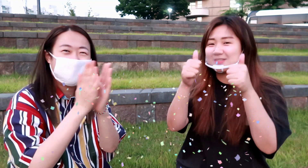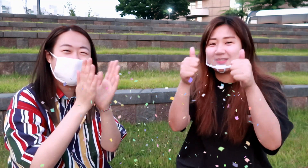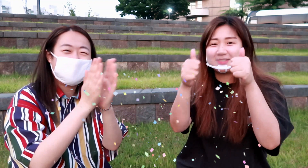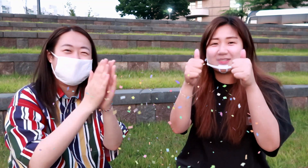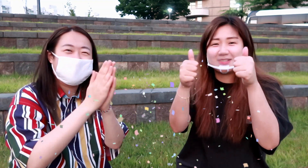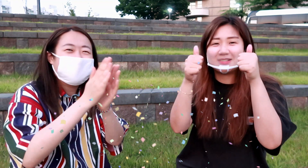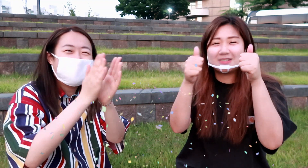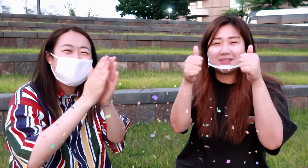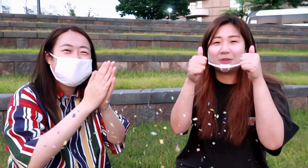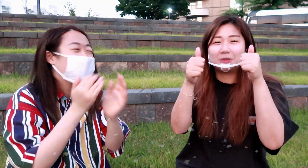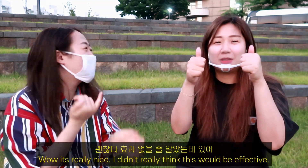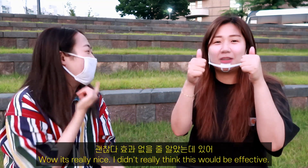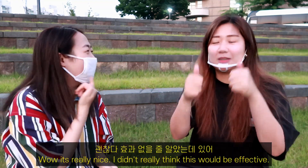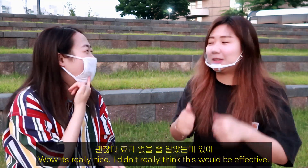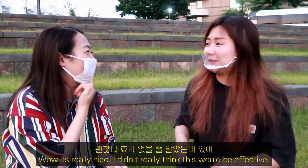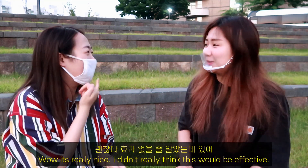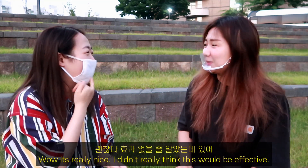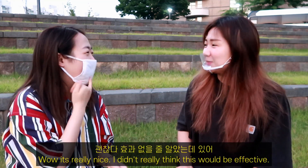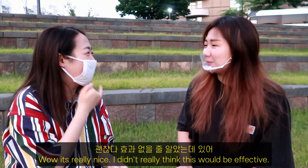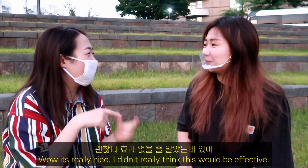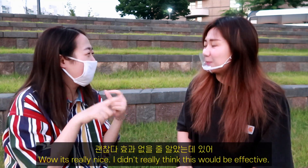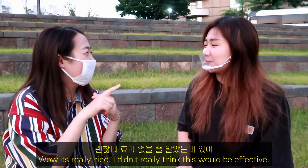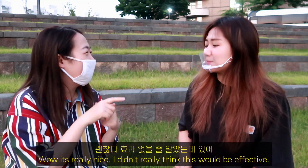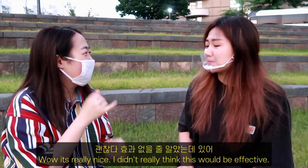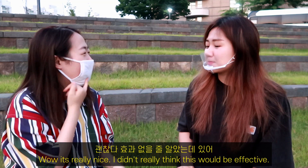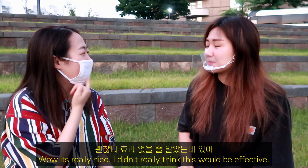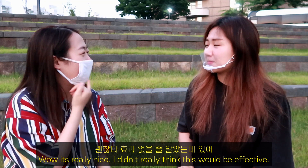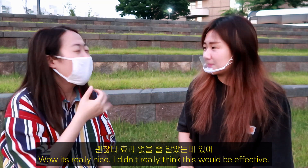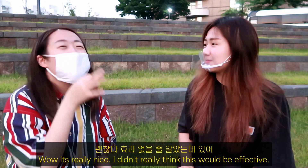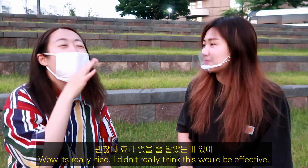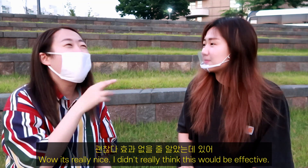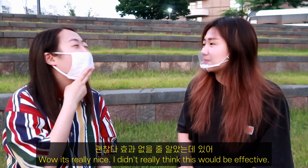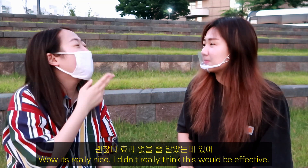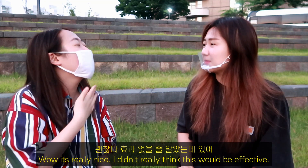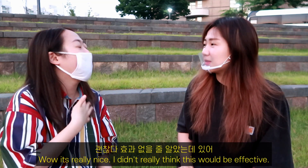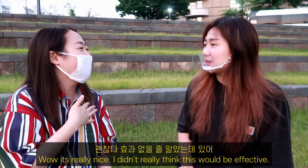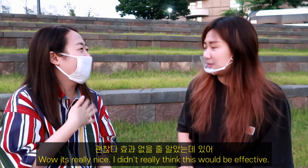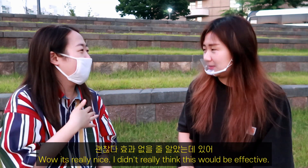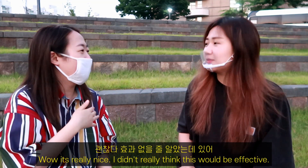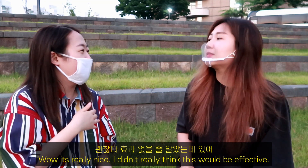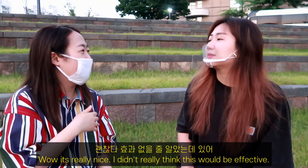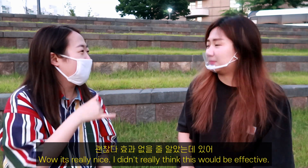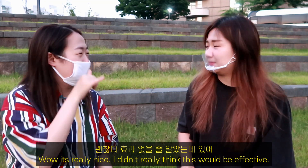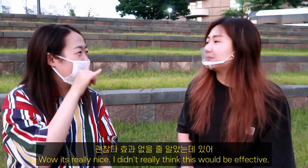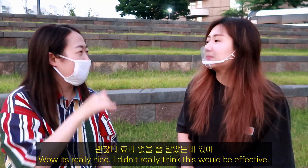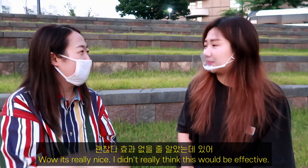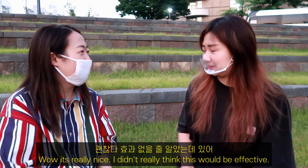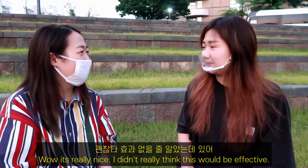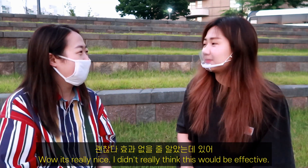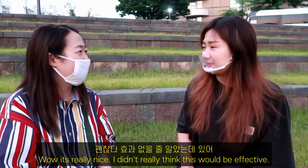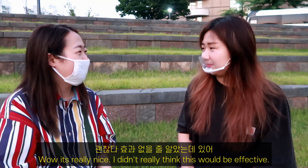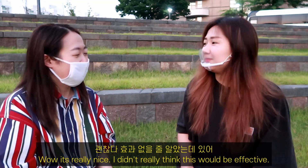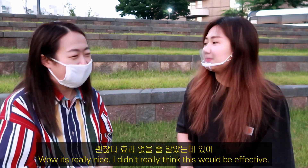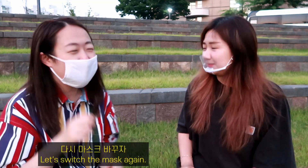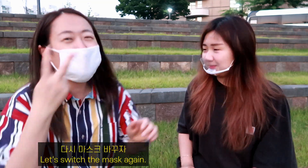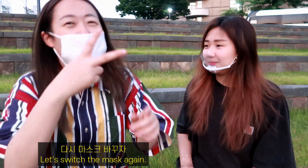해봐. 괜찮은데? 괜찮다. 괜찮다. 효과 없을 줄 알았는데, 있어. 다시 또